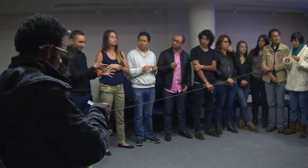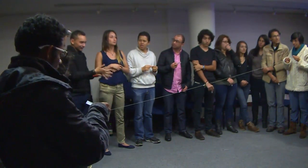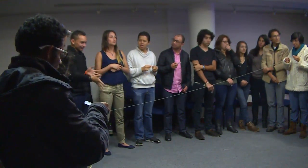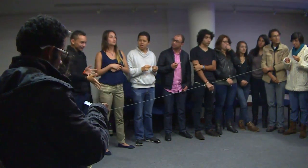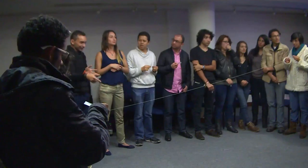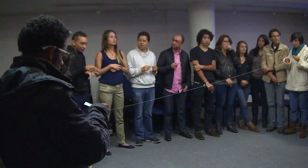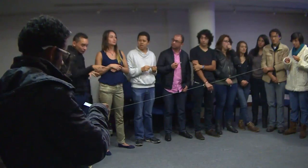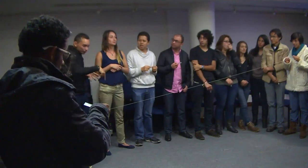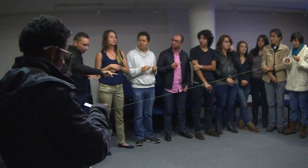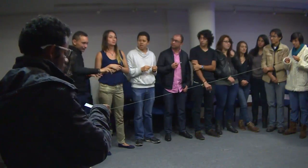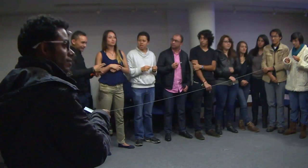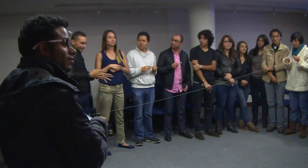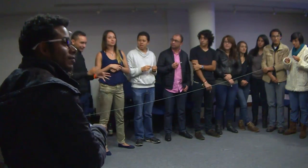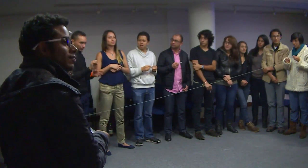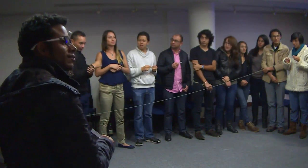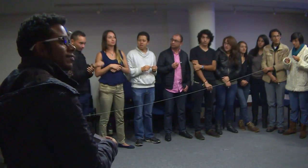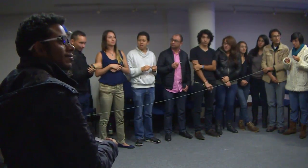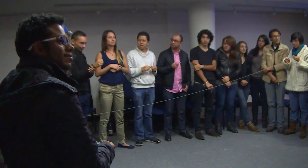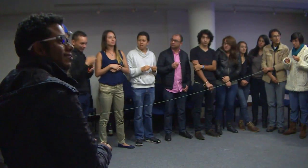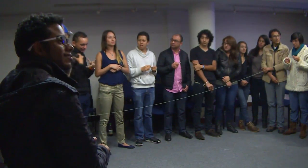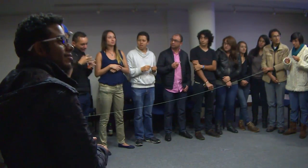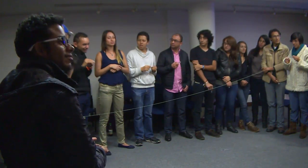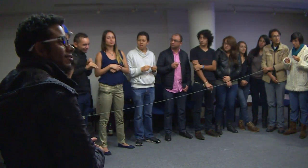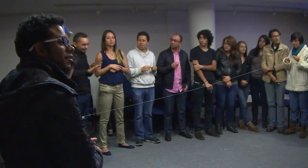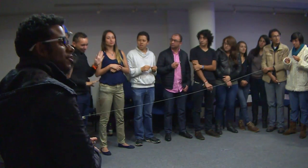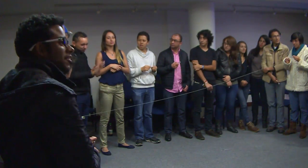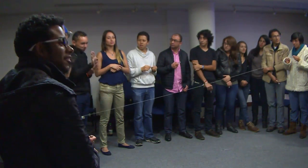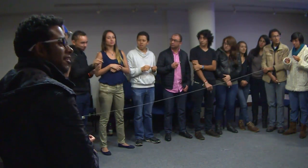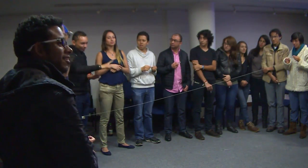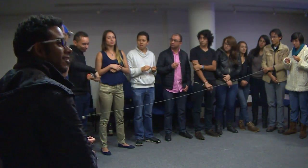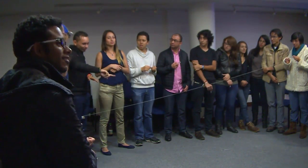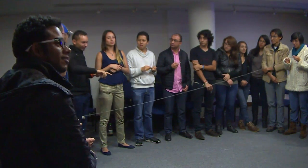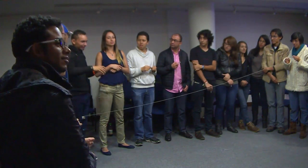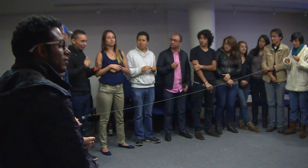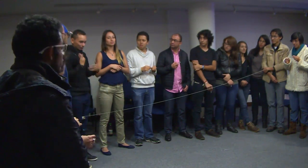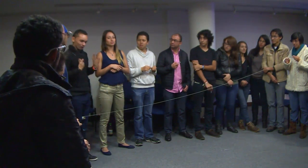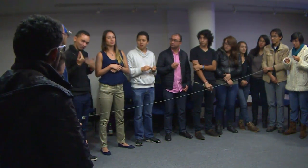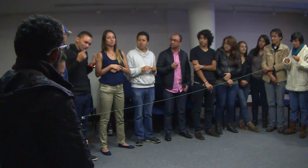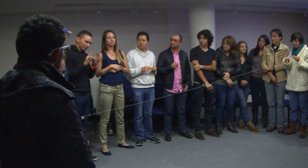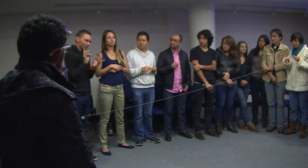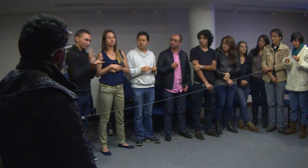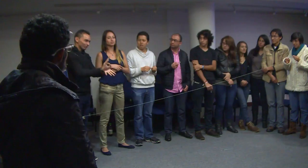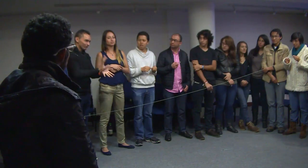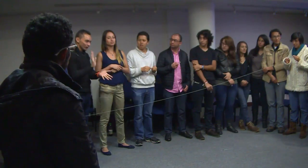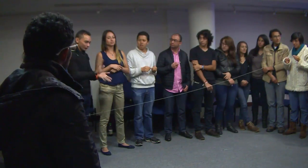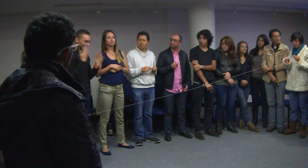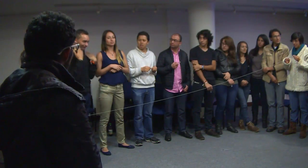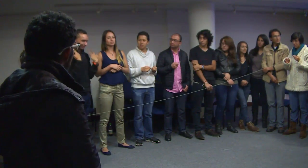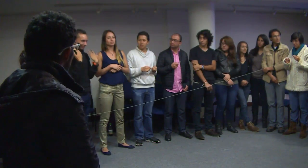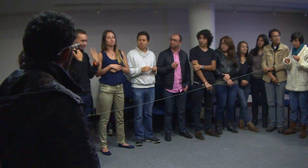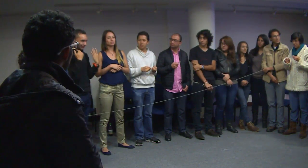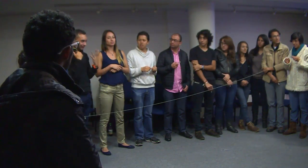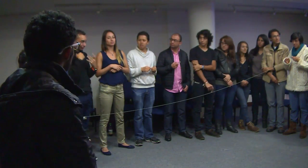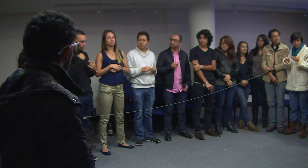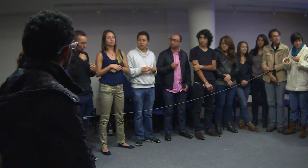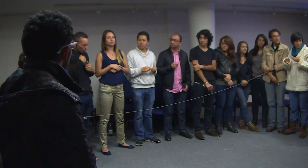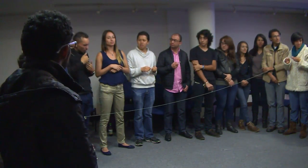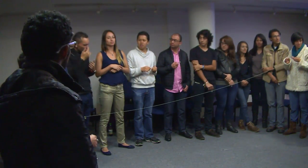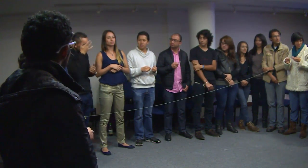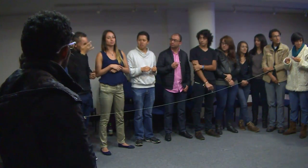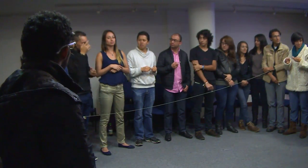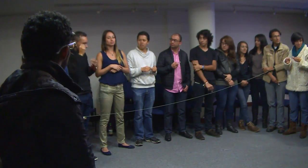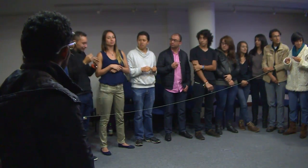de educación física para la enseñanza de la motricidad y la formación para el desarrollo como modelo